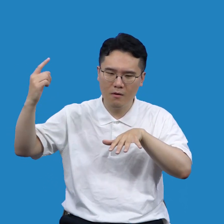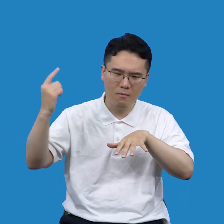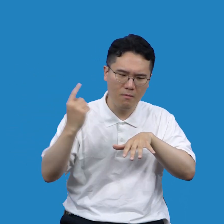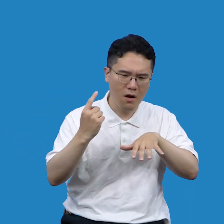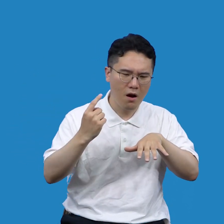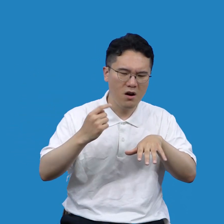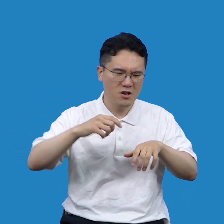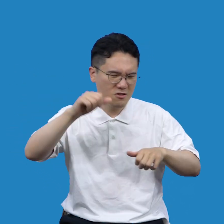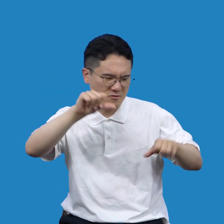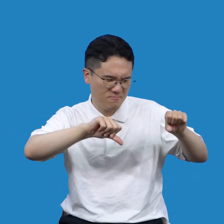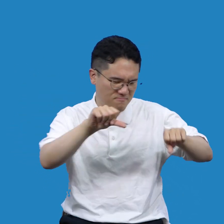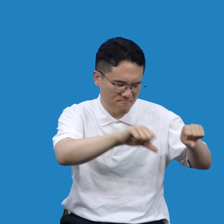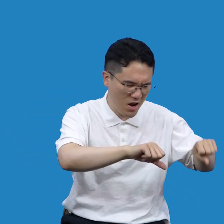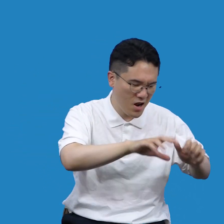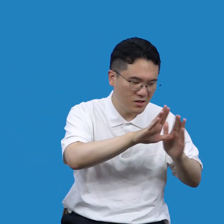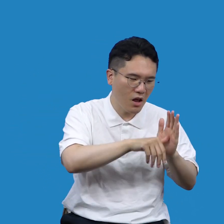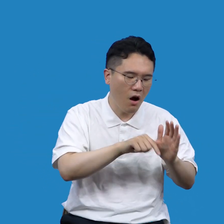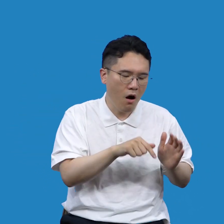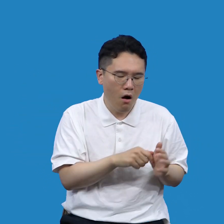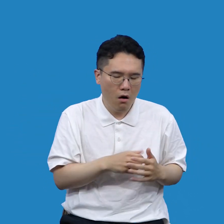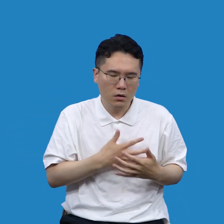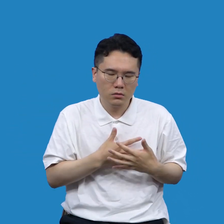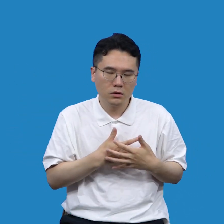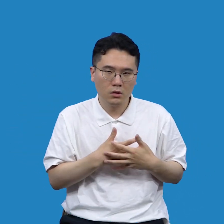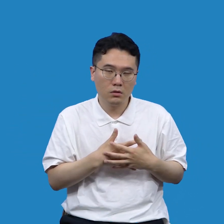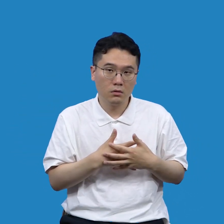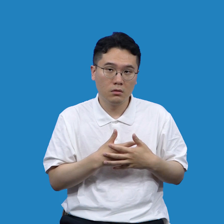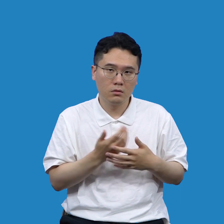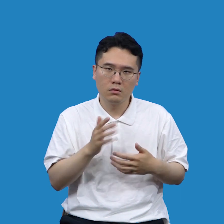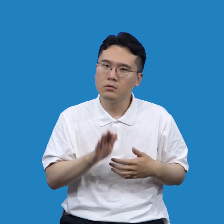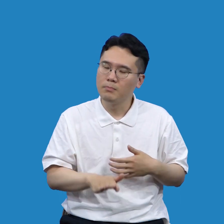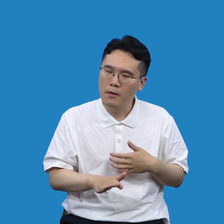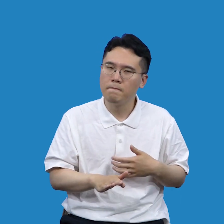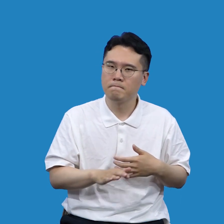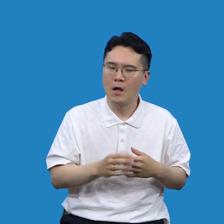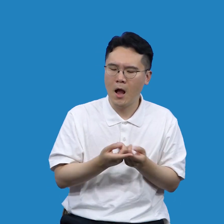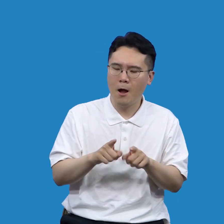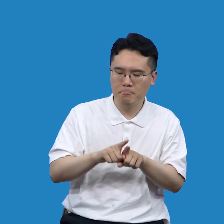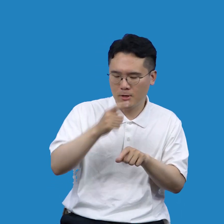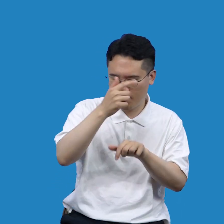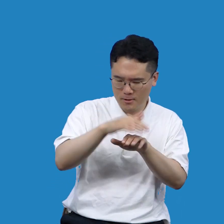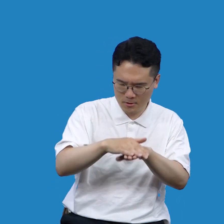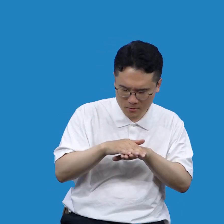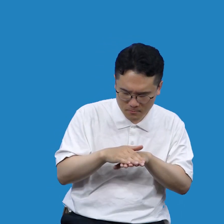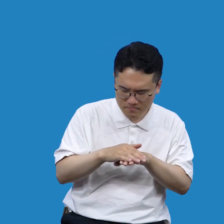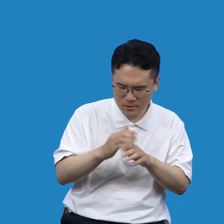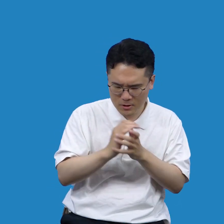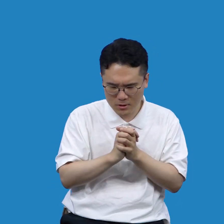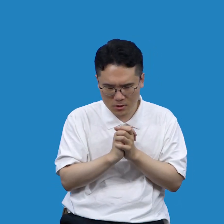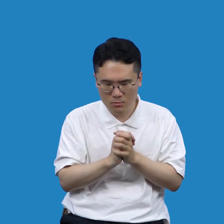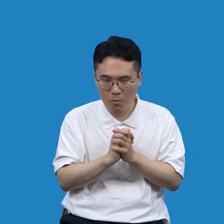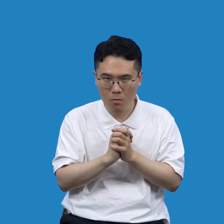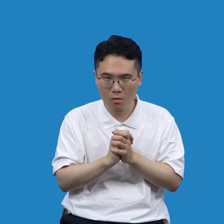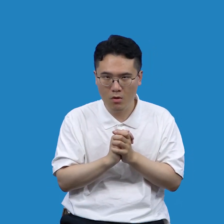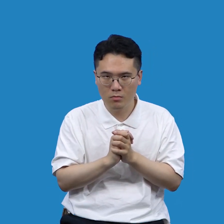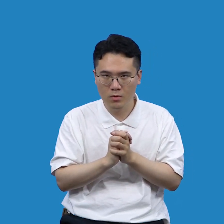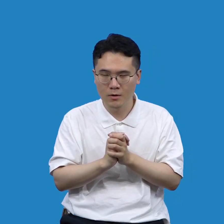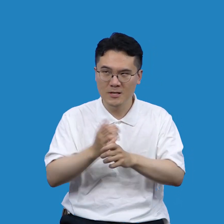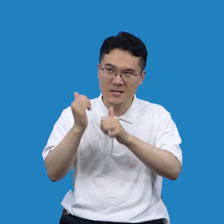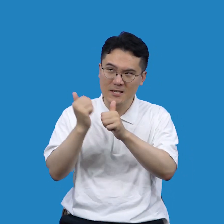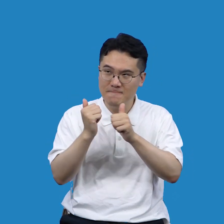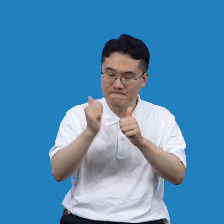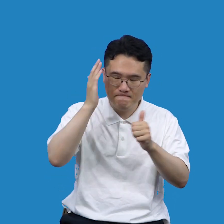가슴이 조였겠어요. 그러나 그들은 함께 예배했습니다. 함께 기도했습니다. 그리고 심판의